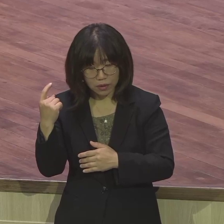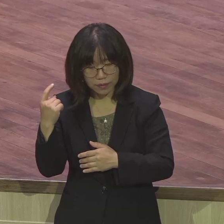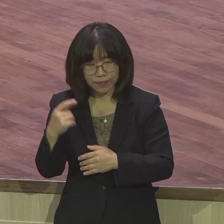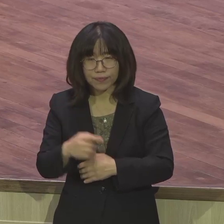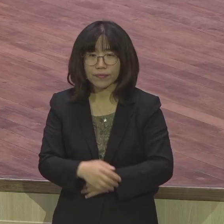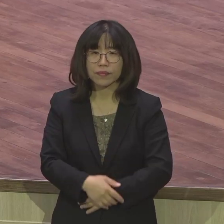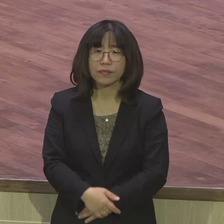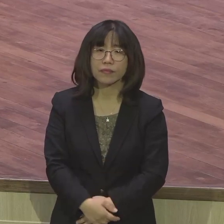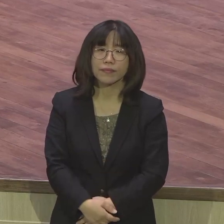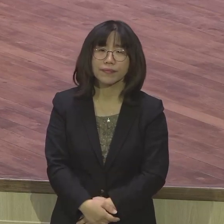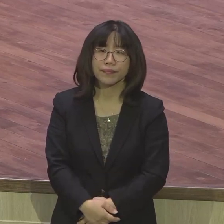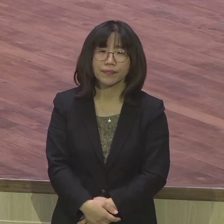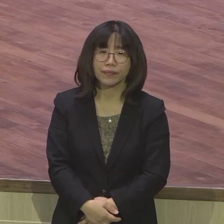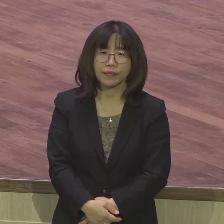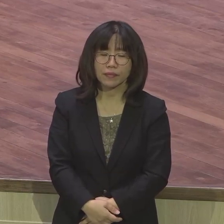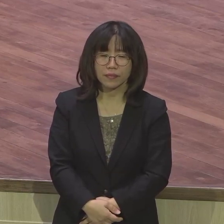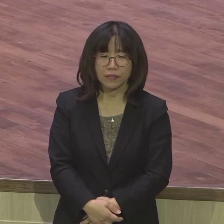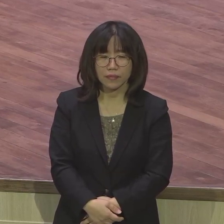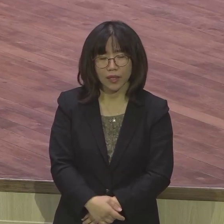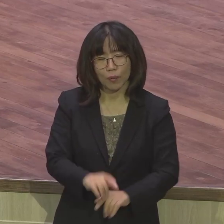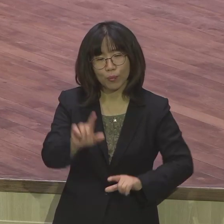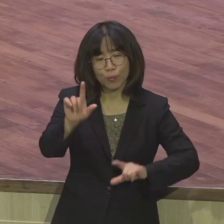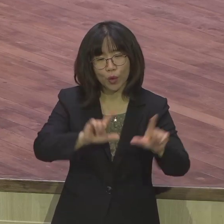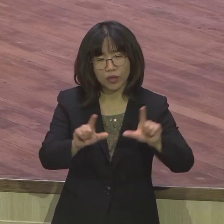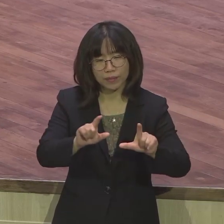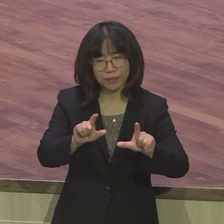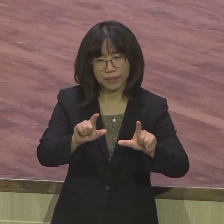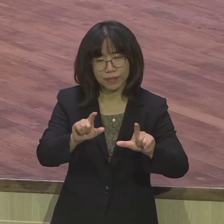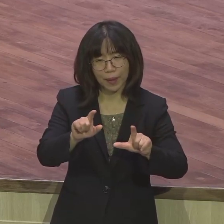그 모습이 어떨까요?